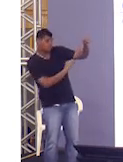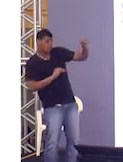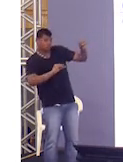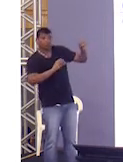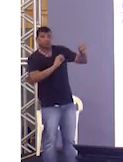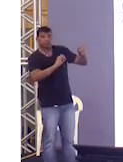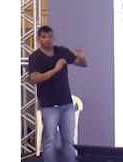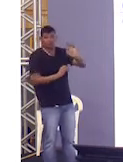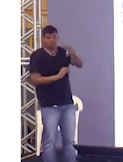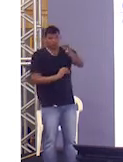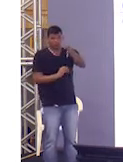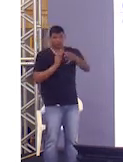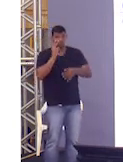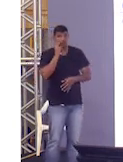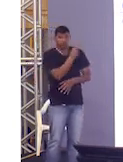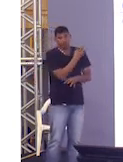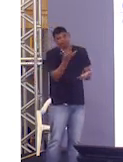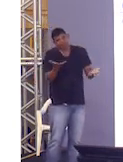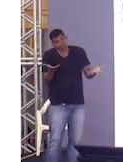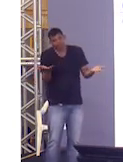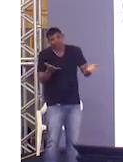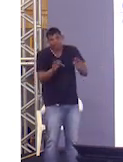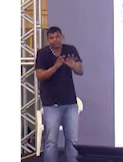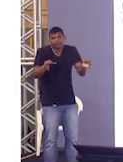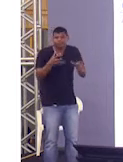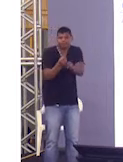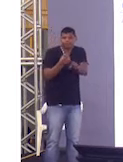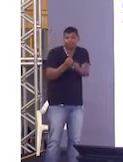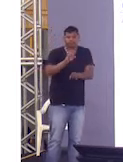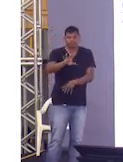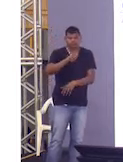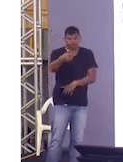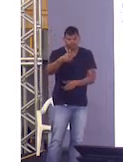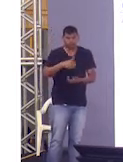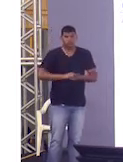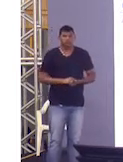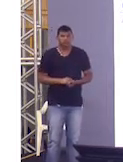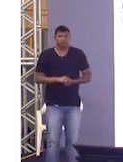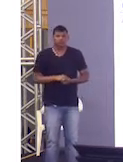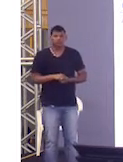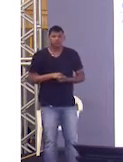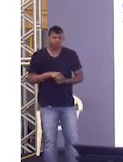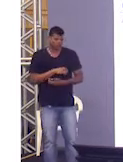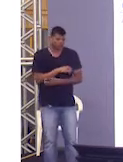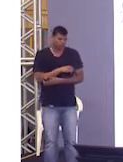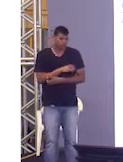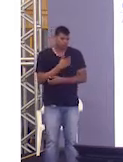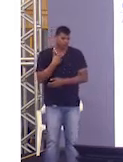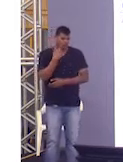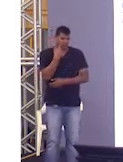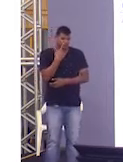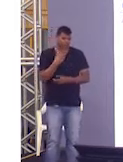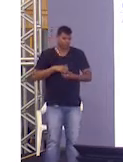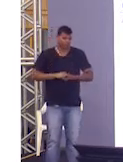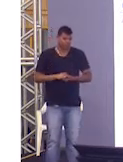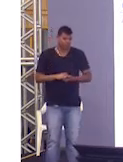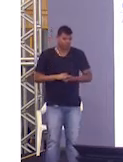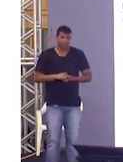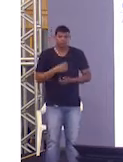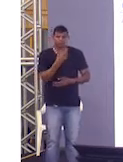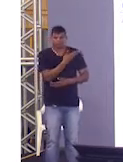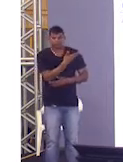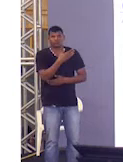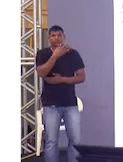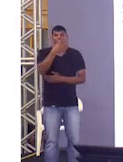ó. 473 menos 47 vai dar 426, e no denominador